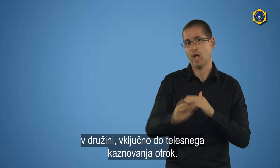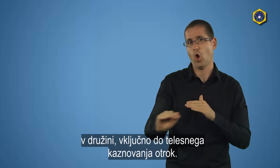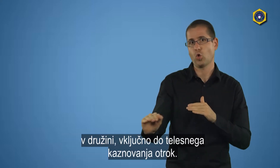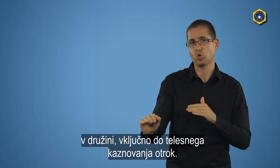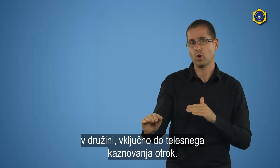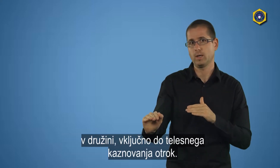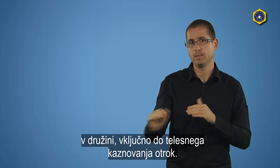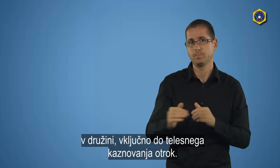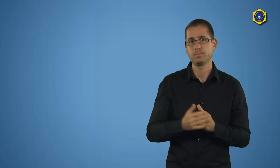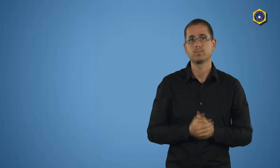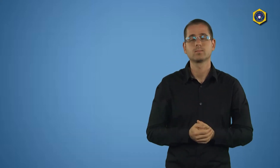otrok?